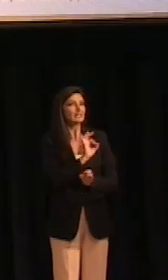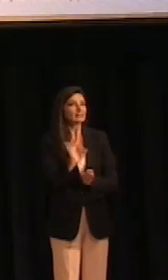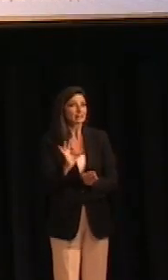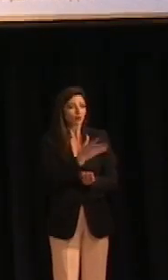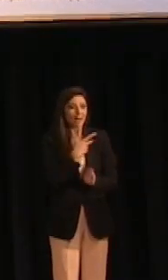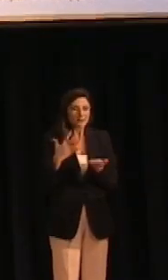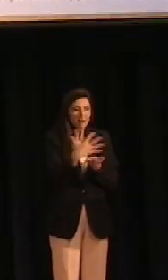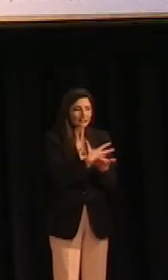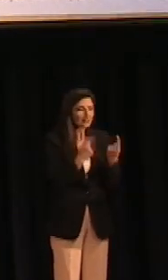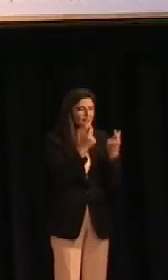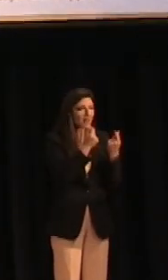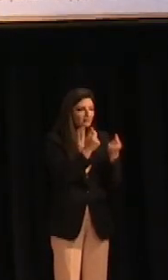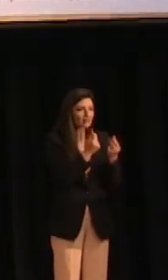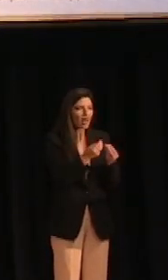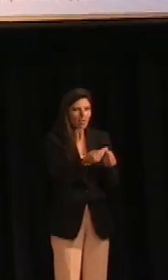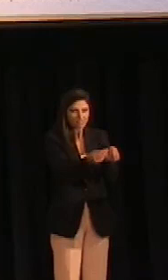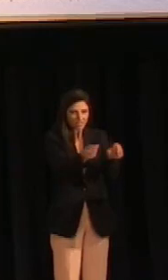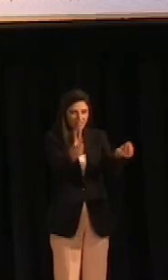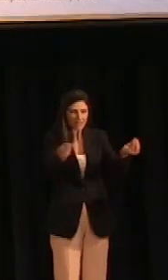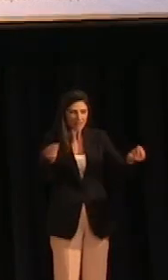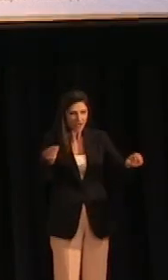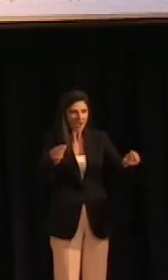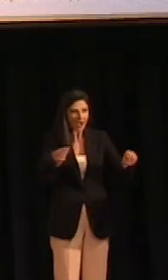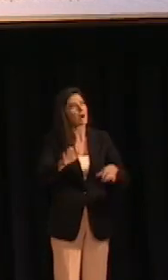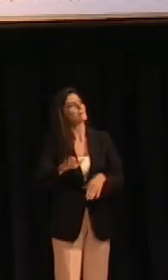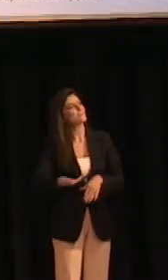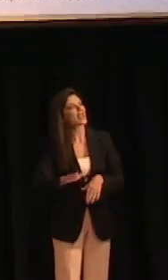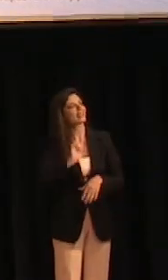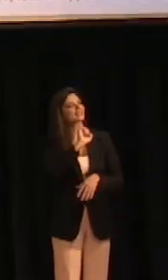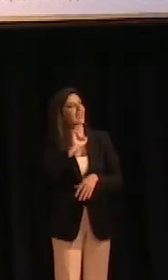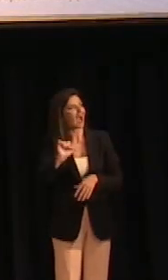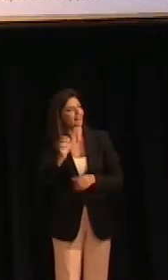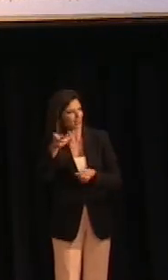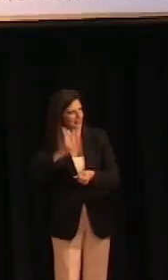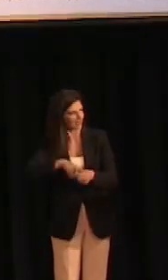μας άγγελος στους ουρανούς μετά από αυτή την εξέλιξη.